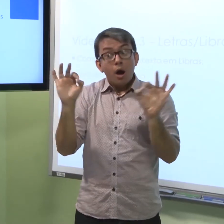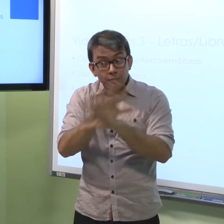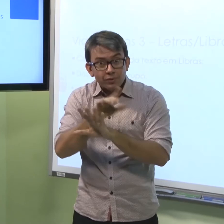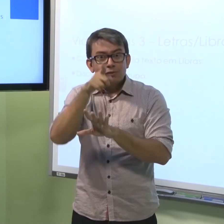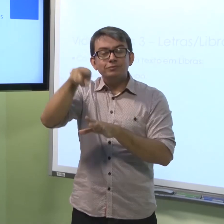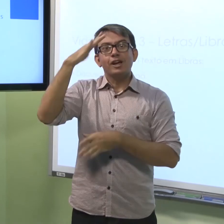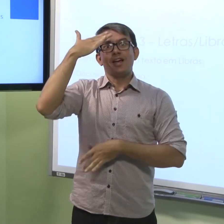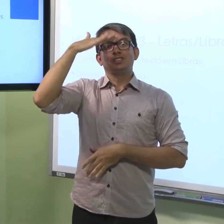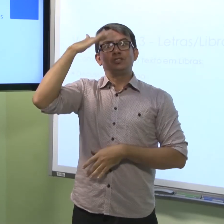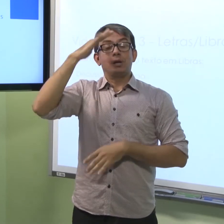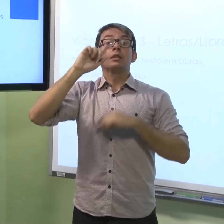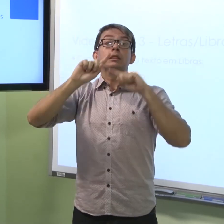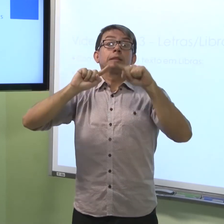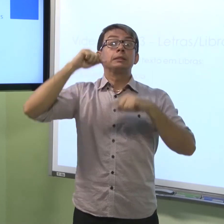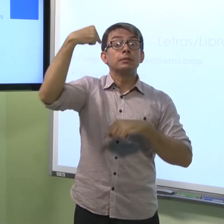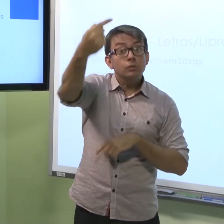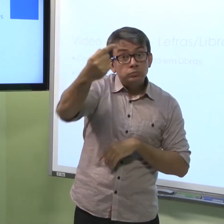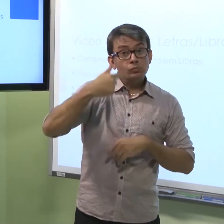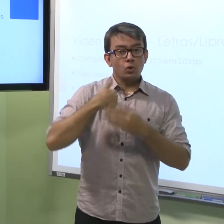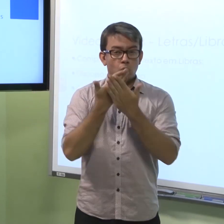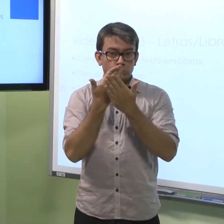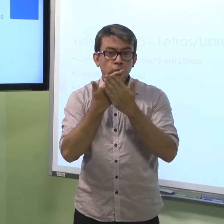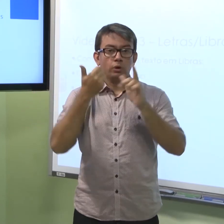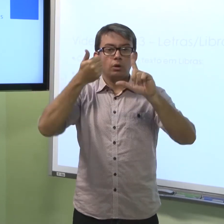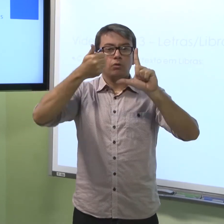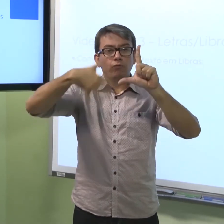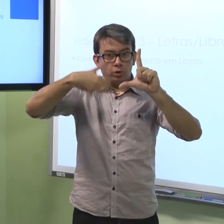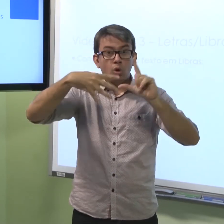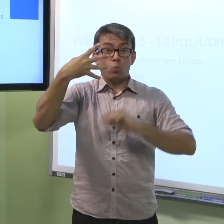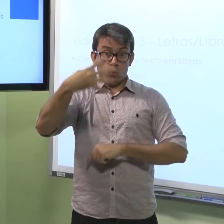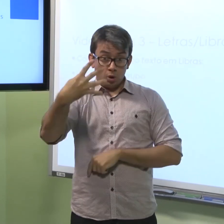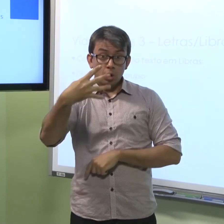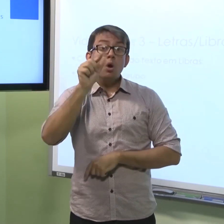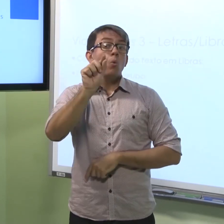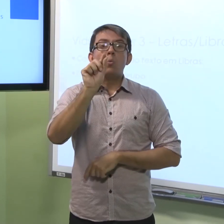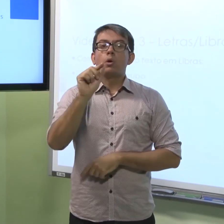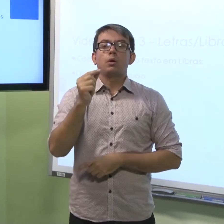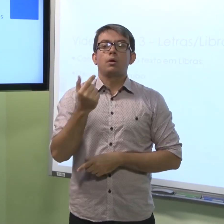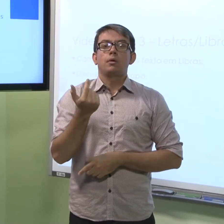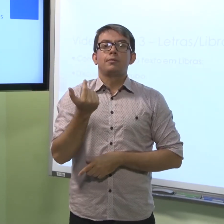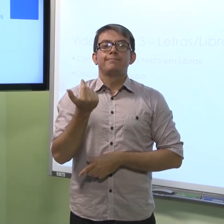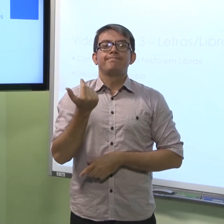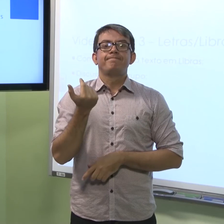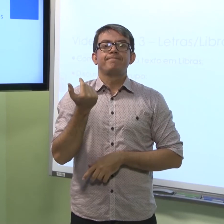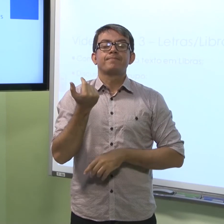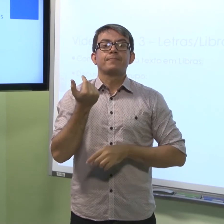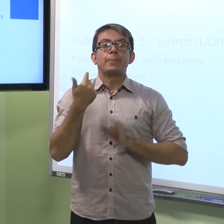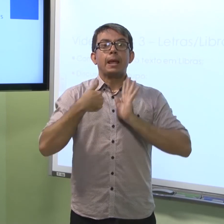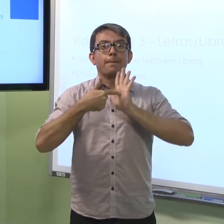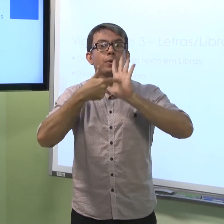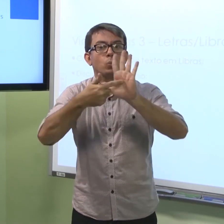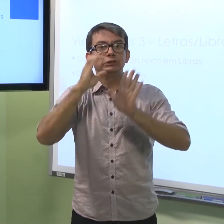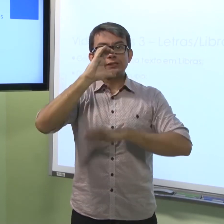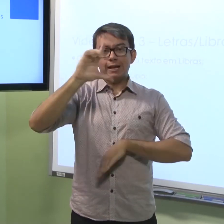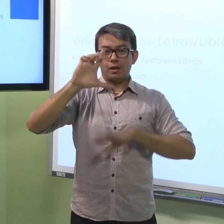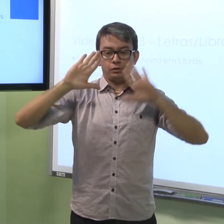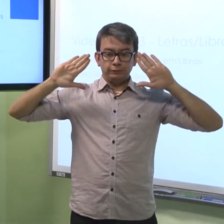entender como que se efetiva o classificador, para vocês entenderem, para estudar para a próxima aula nossa, que eu vou falar